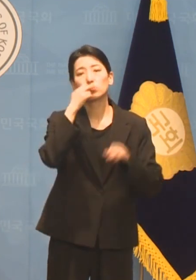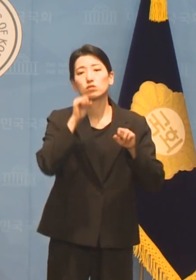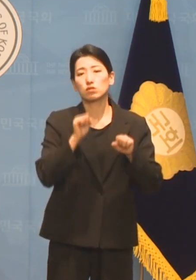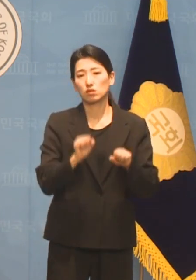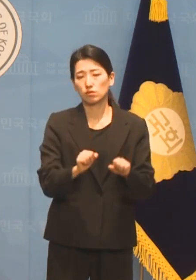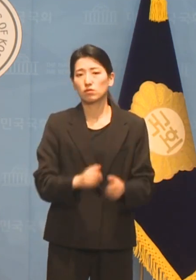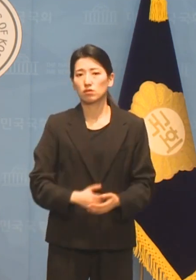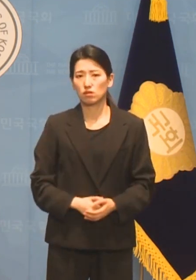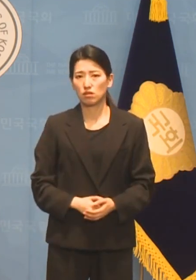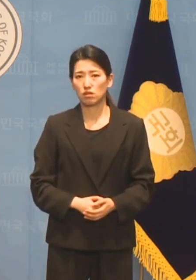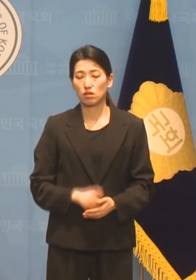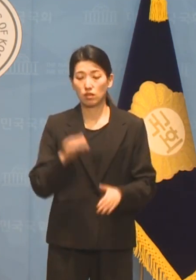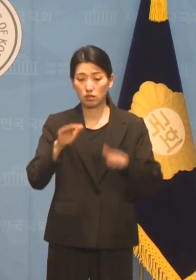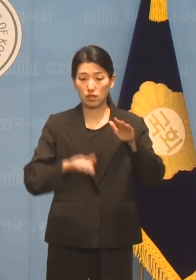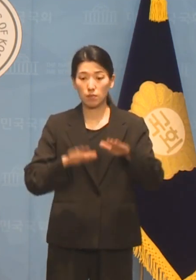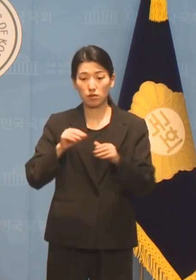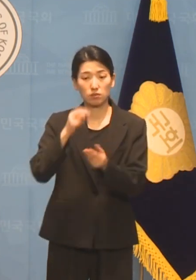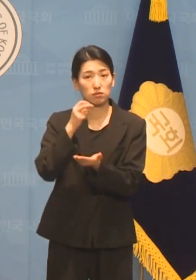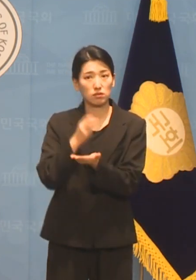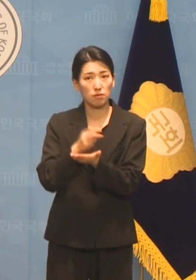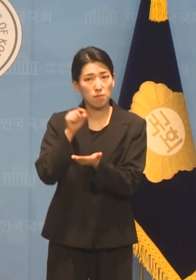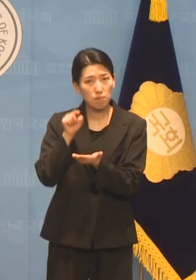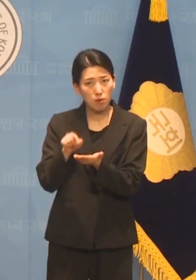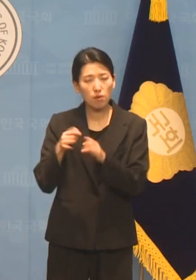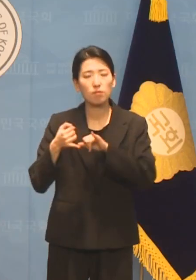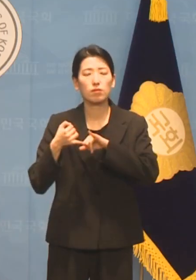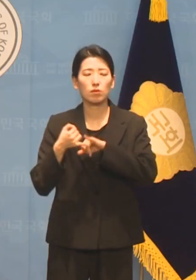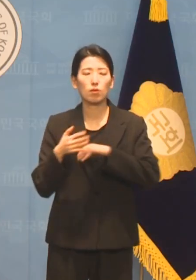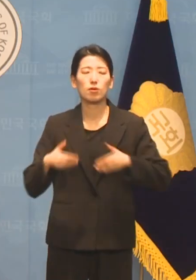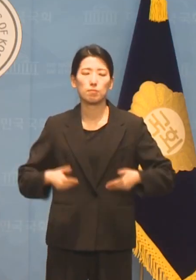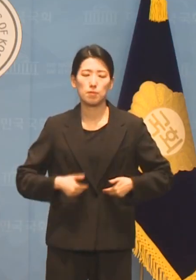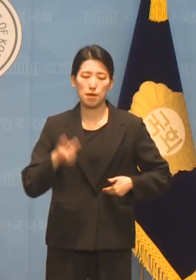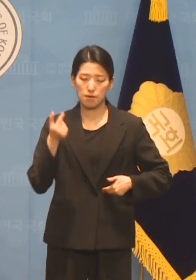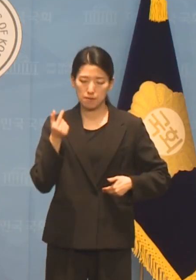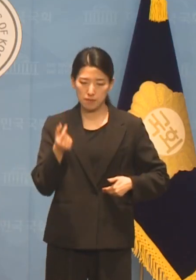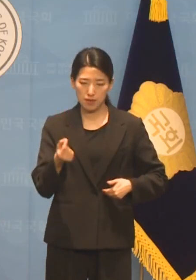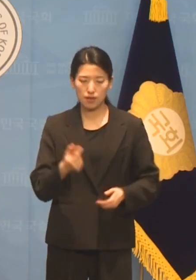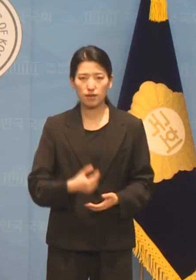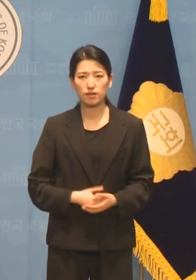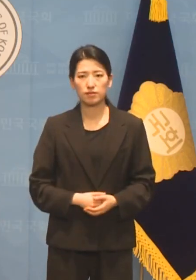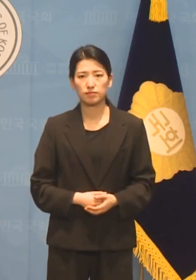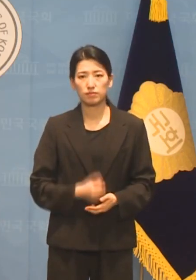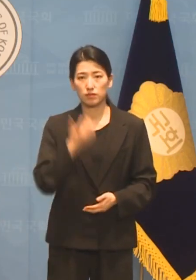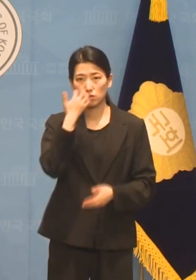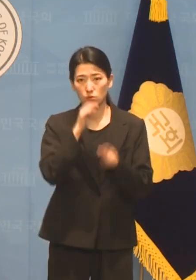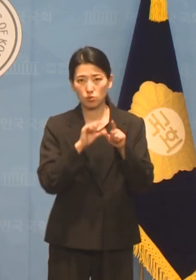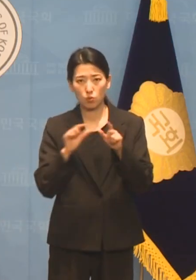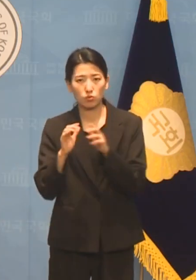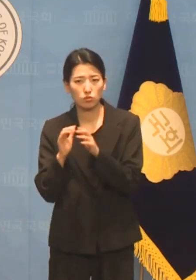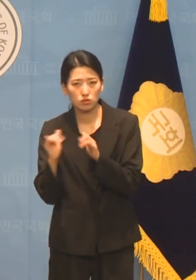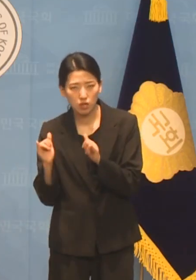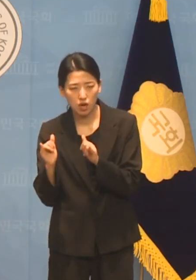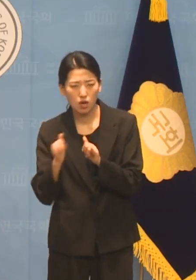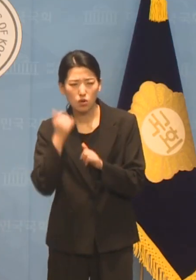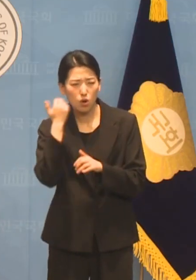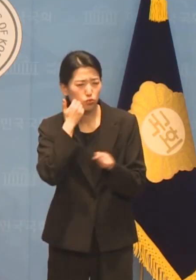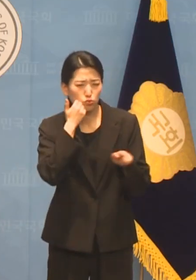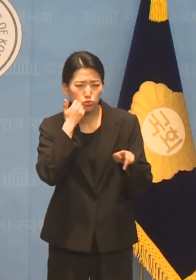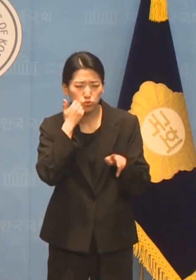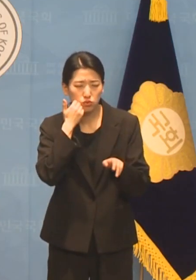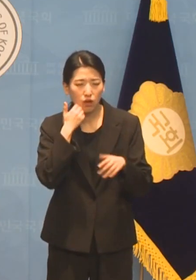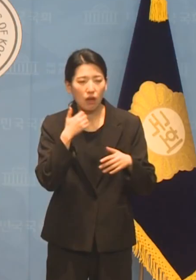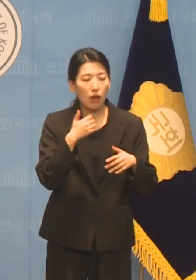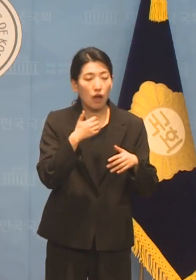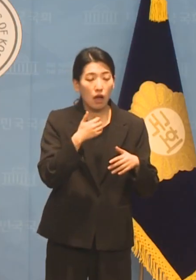차별금지법은 이제 그 무엇으로도 막을 수 없는 시대적 과제입니다. 성소수자를 비롯하여 그 어떤 사회적